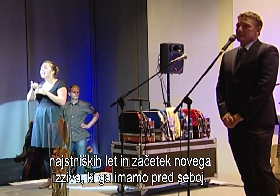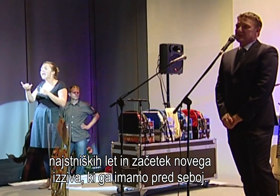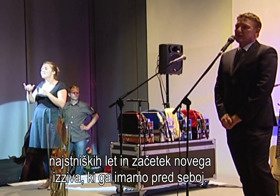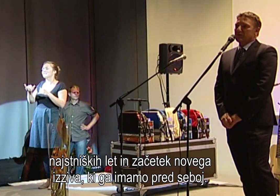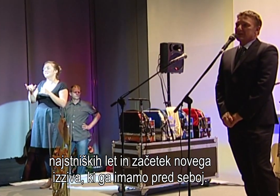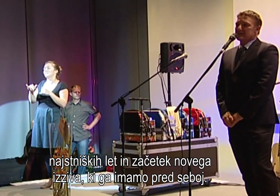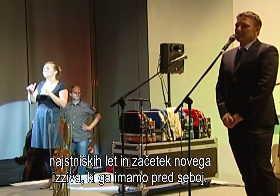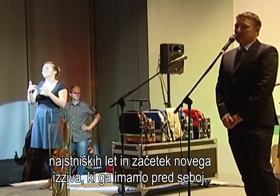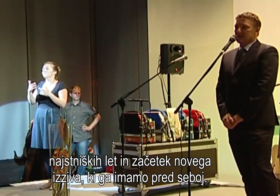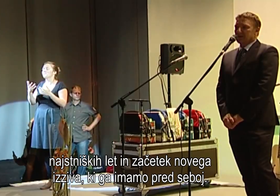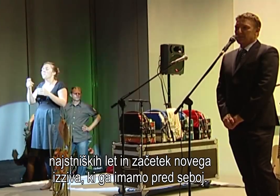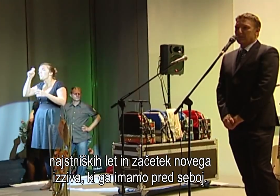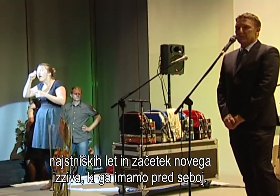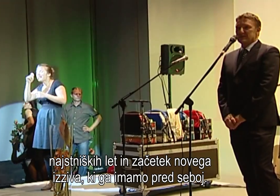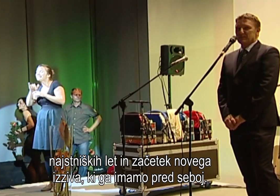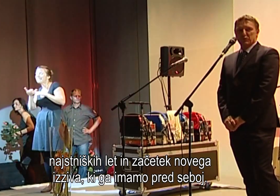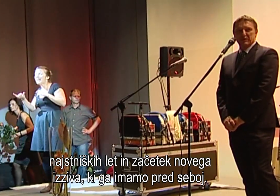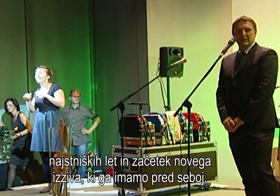posebnost novega izziva, ki ga imamo pred seboj.